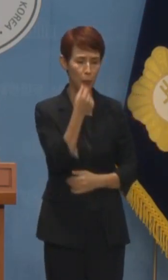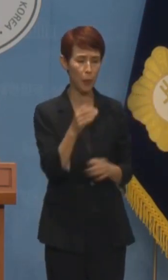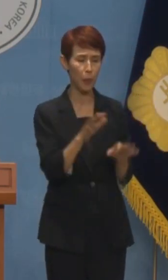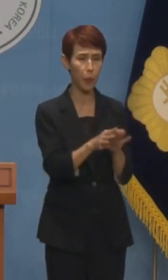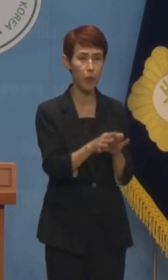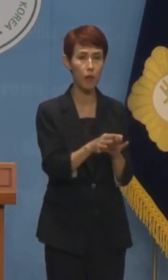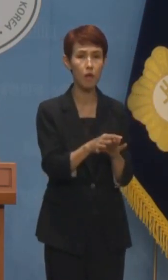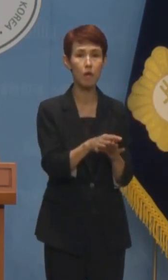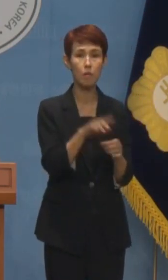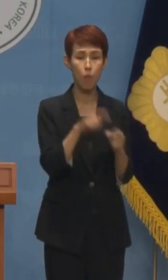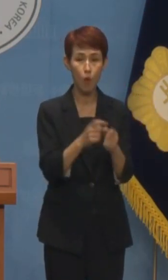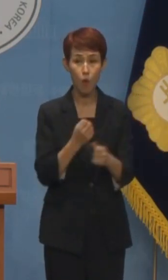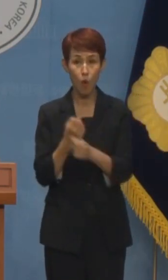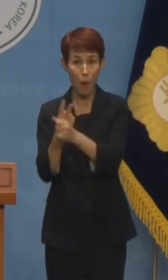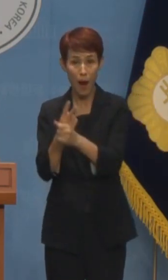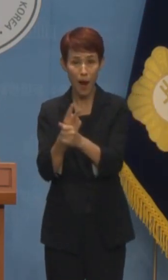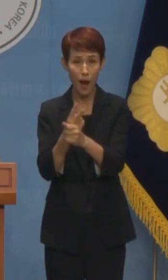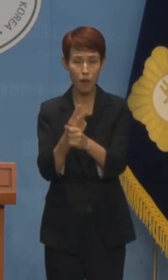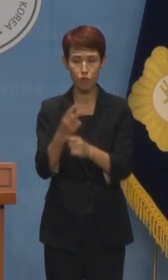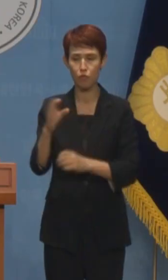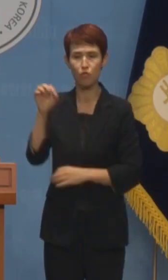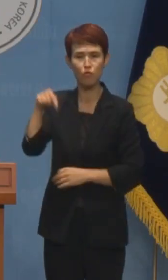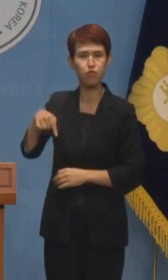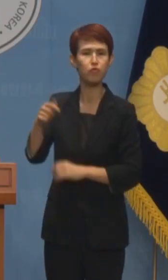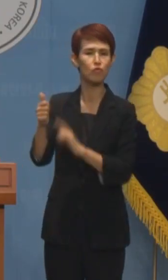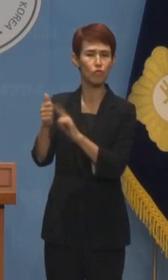혐의로 고발된 우철문 부산